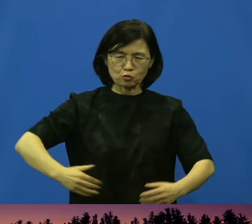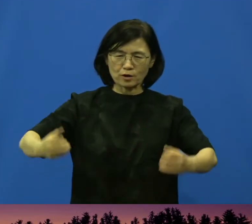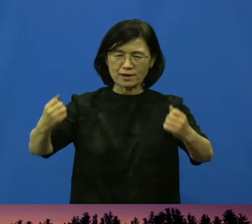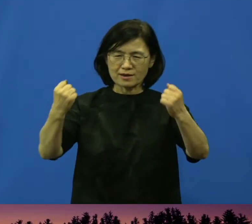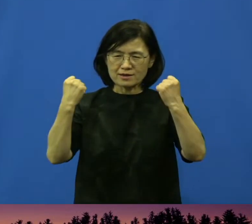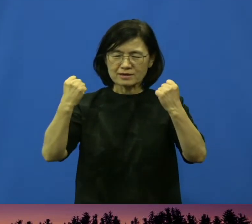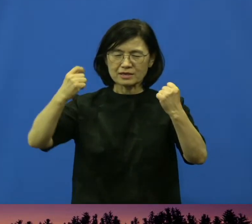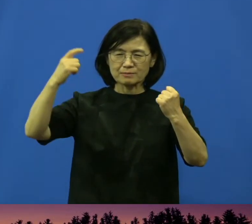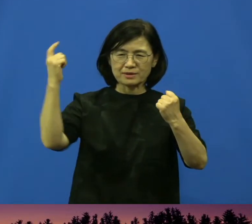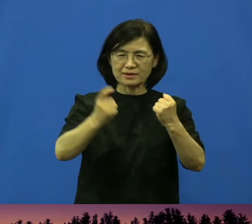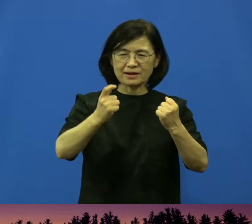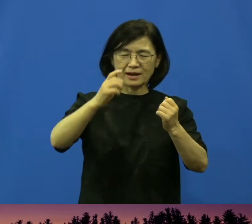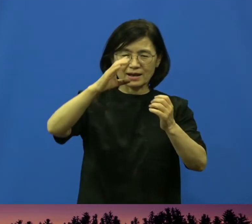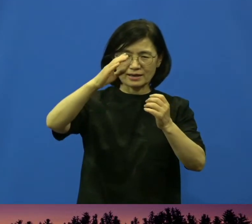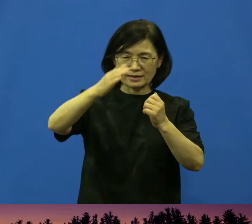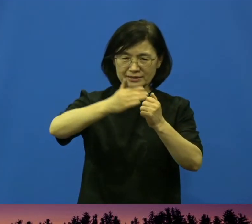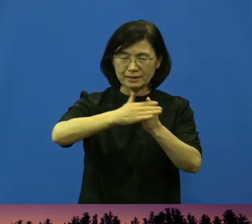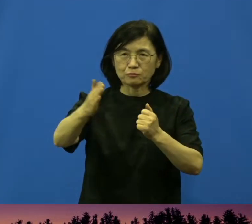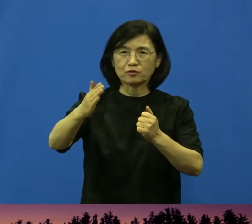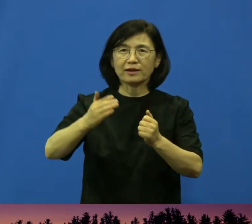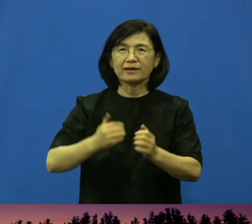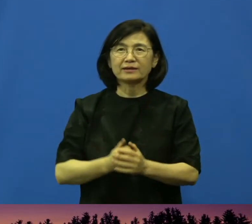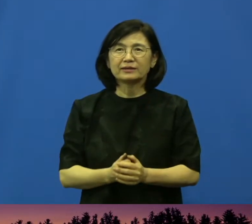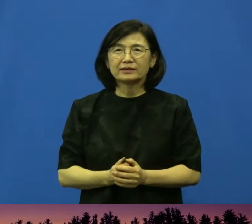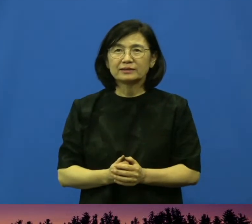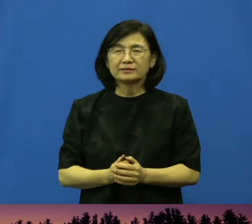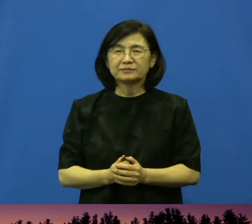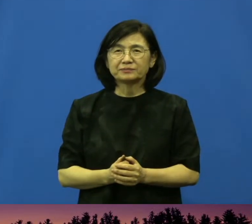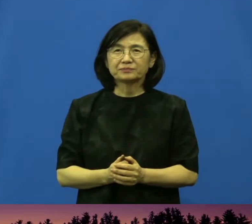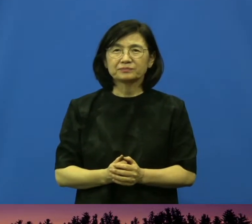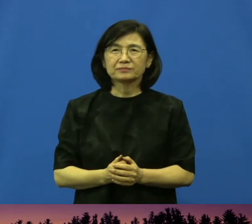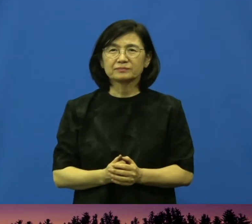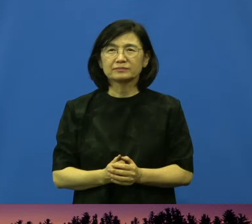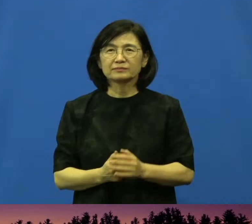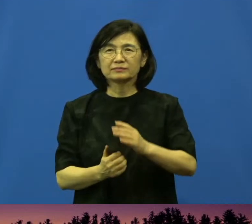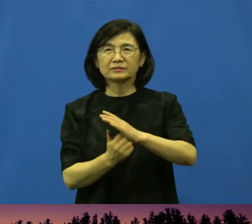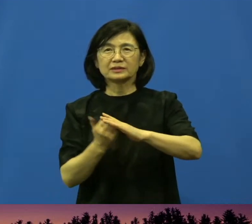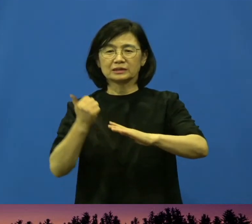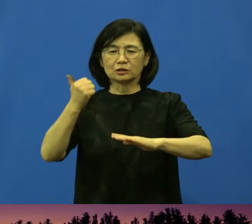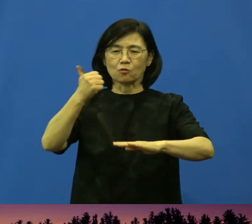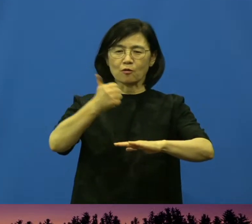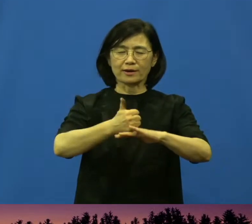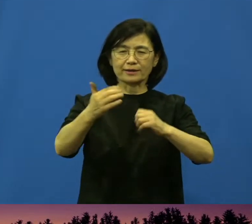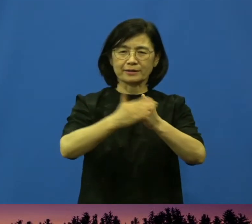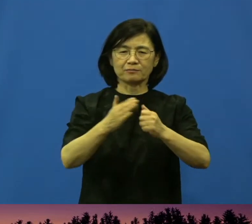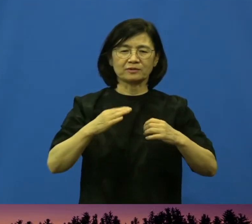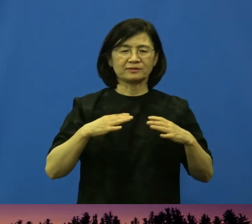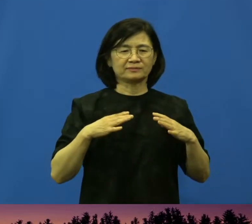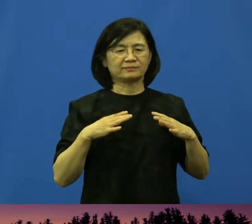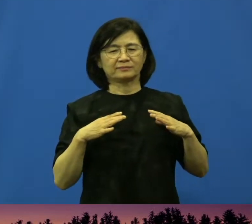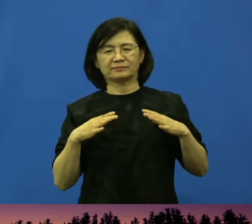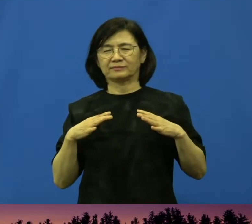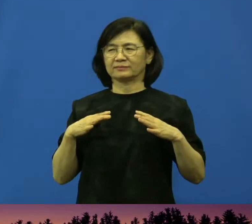그 육신의 힘, 그 충천함이 어디로 향하여? 하나님을 대적하는 거예요.